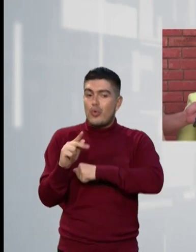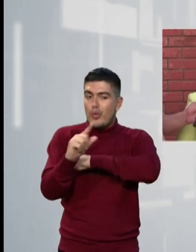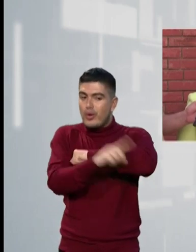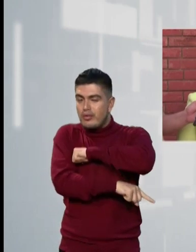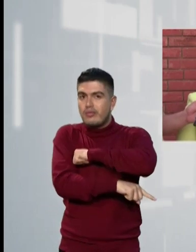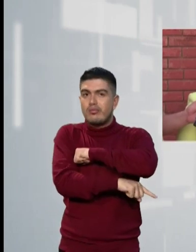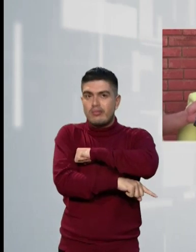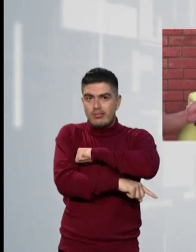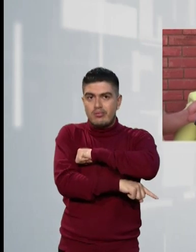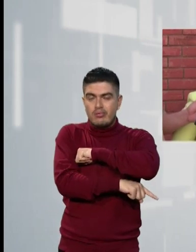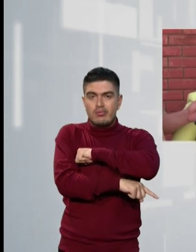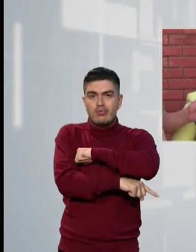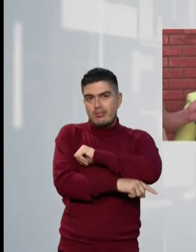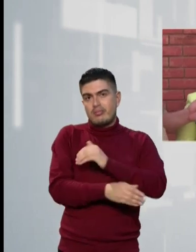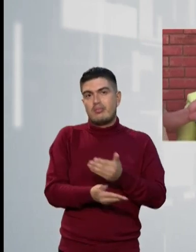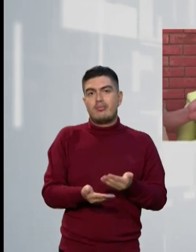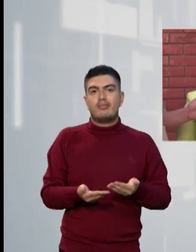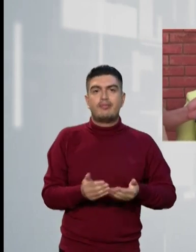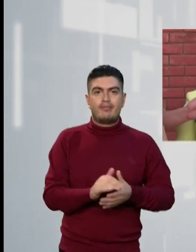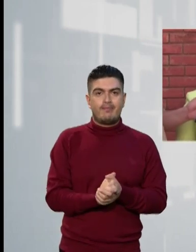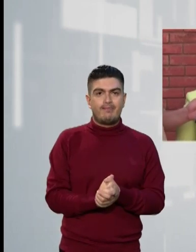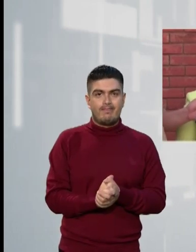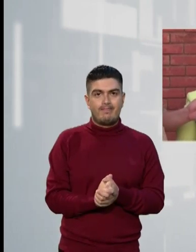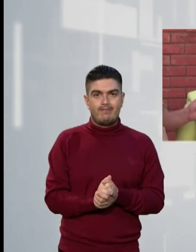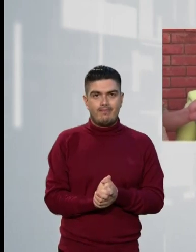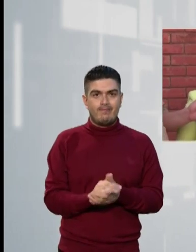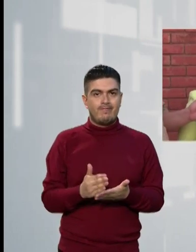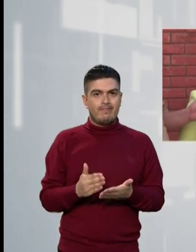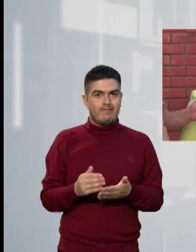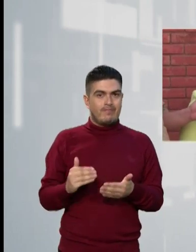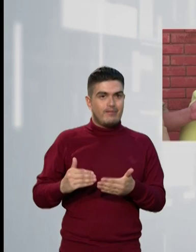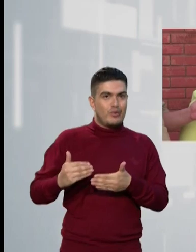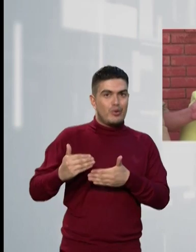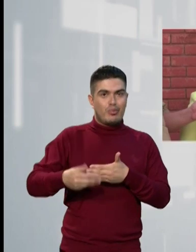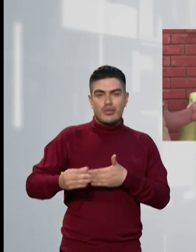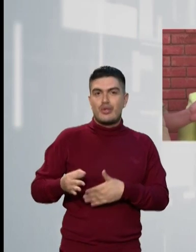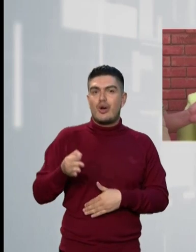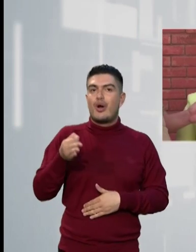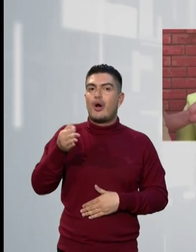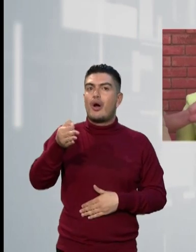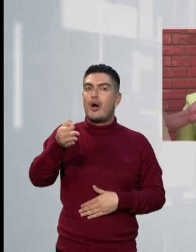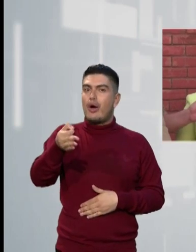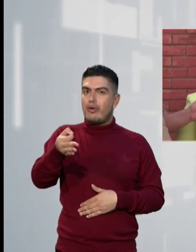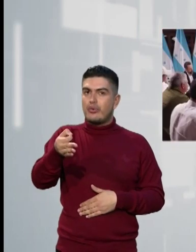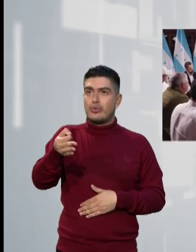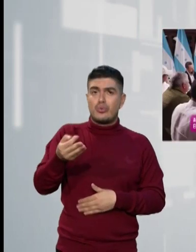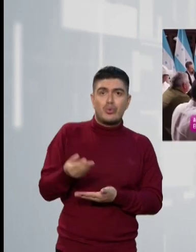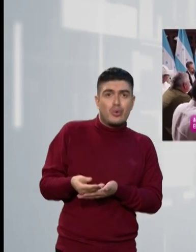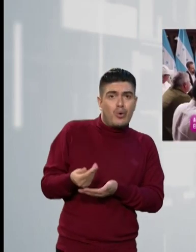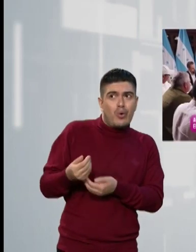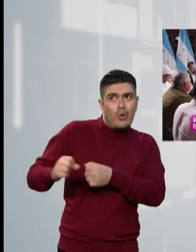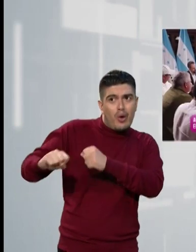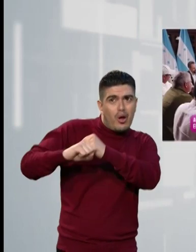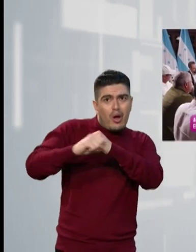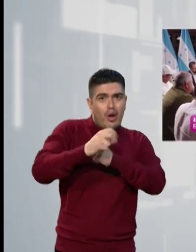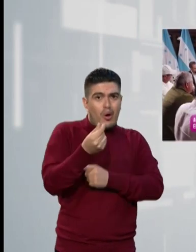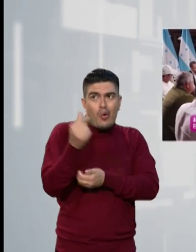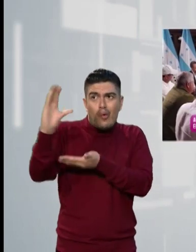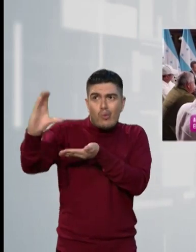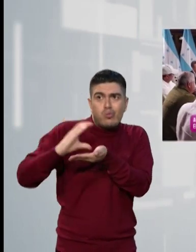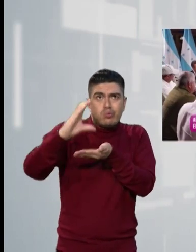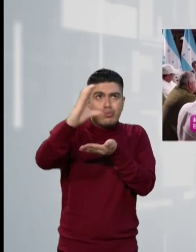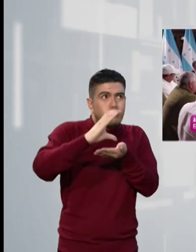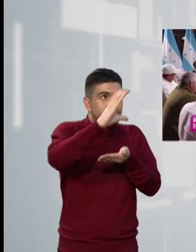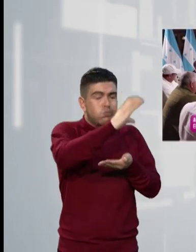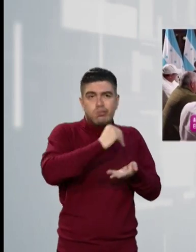sé lo que sí implica es que las consecuencias es que hay desincentivo para la inversión a juicio de La parlamentaria